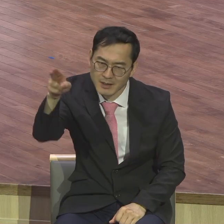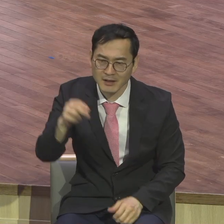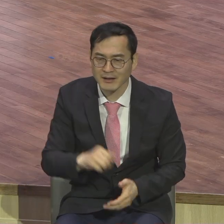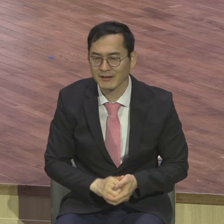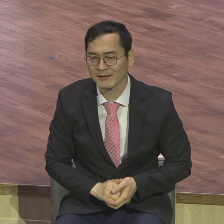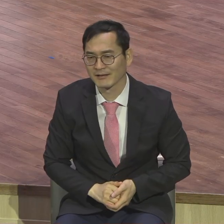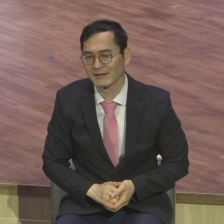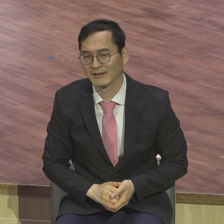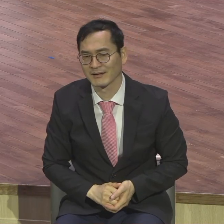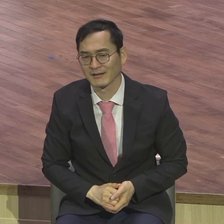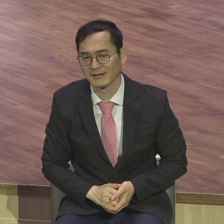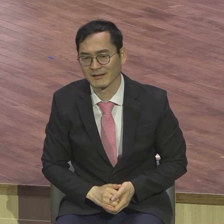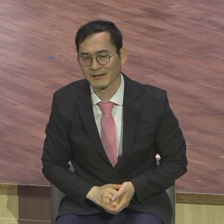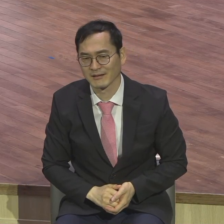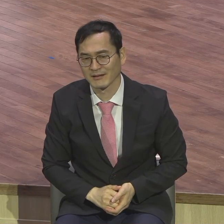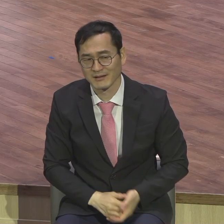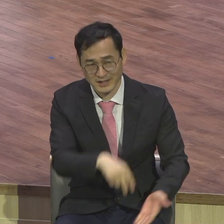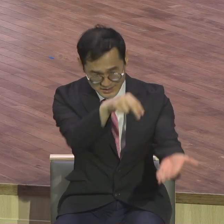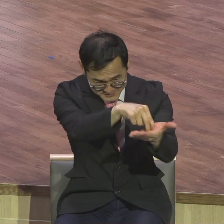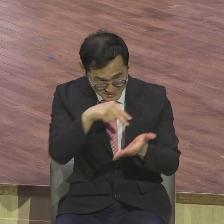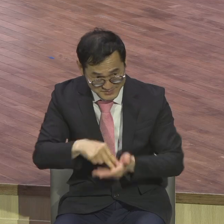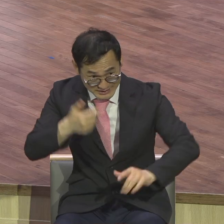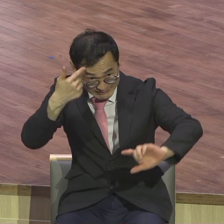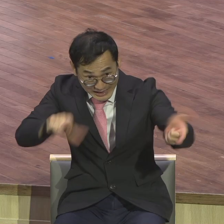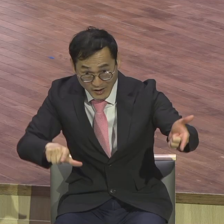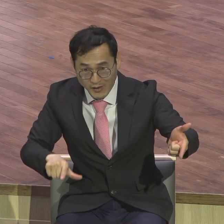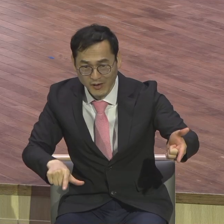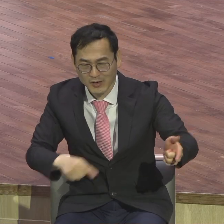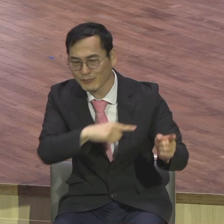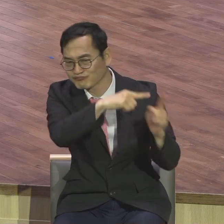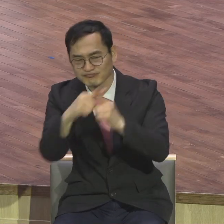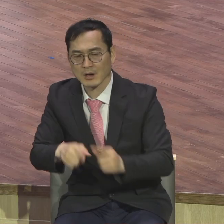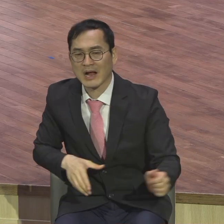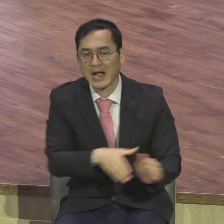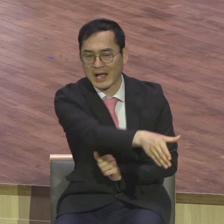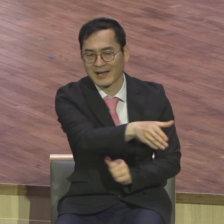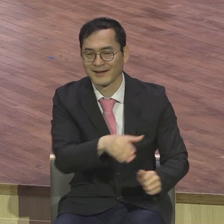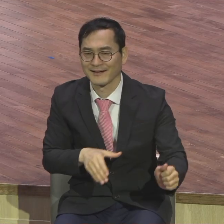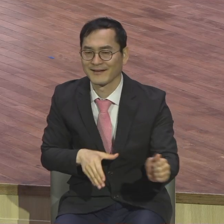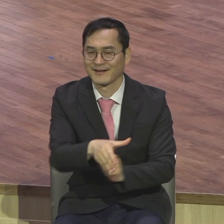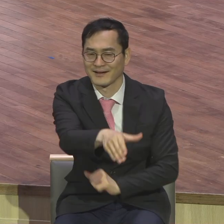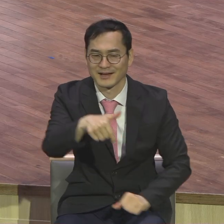상관없이 나하고 다르면 무조건 깝니다. 무조건 반대입니다.